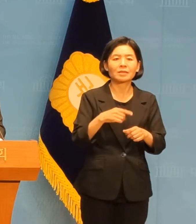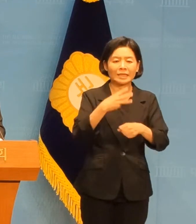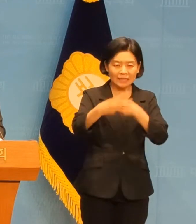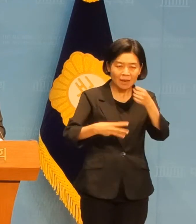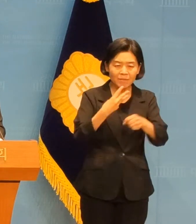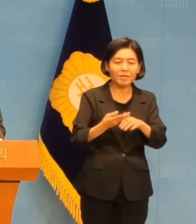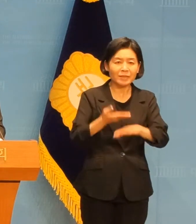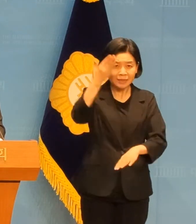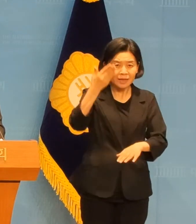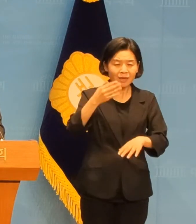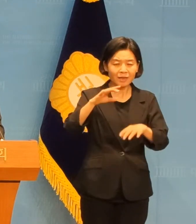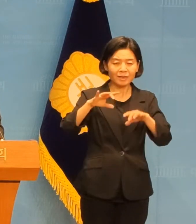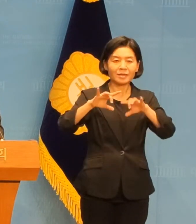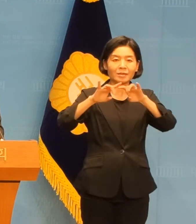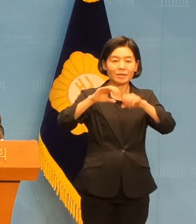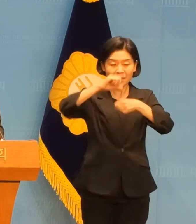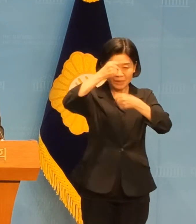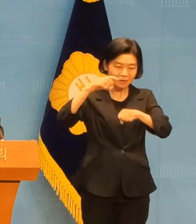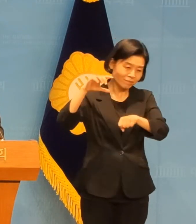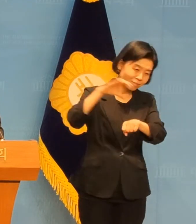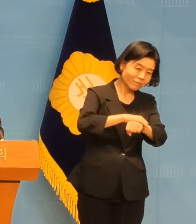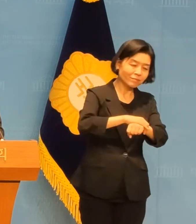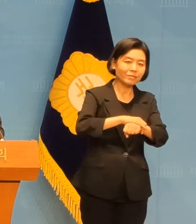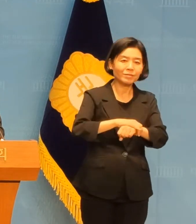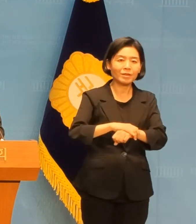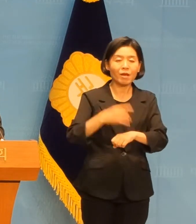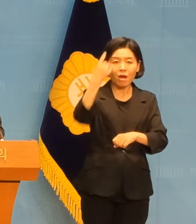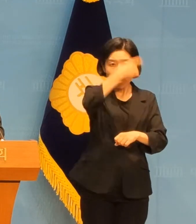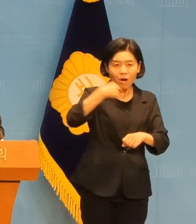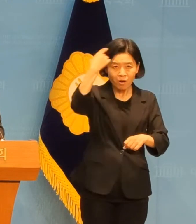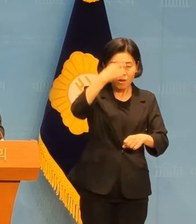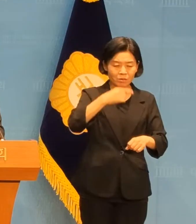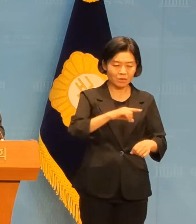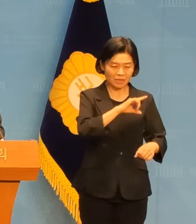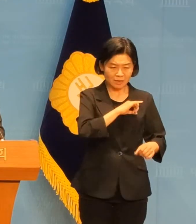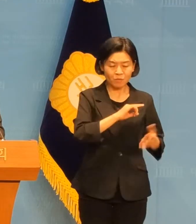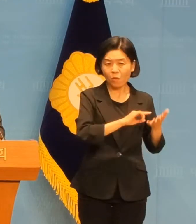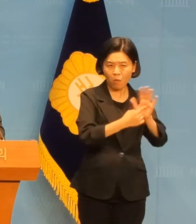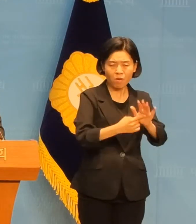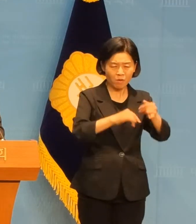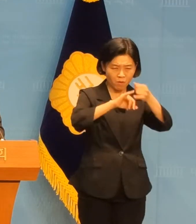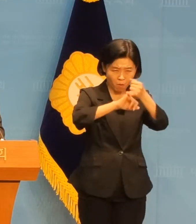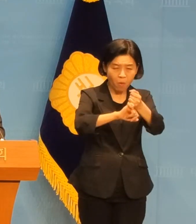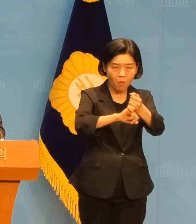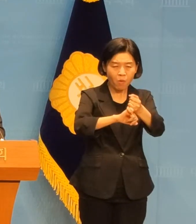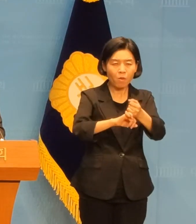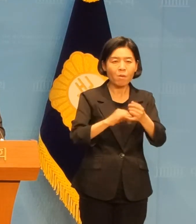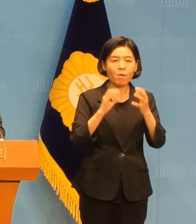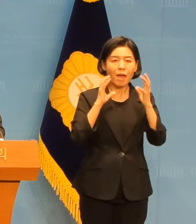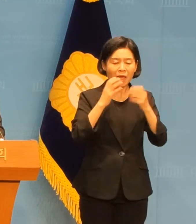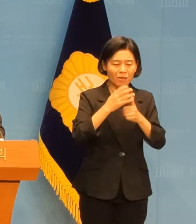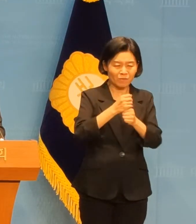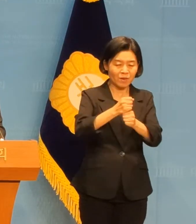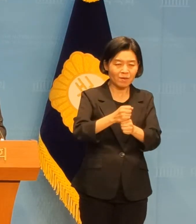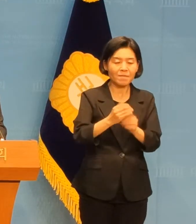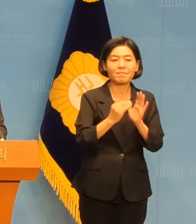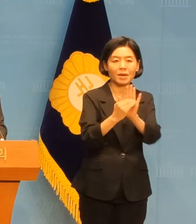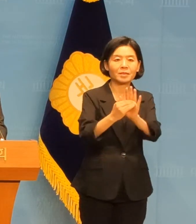전자발찌 부착, 신상 공개를 의무화하는 유괴 방지 3법이